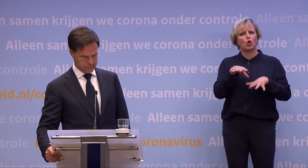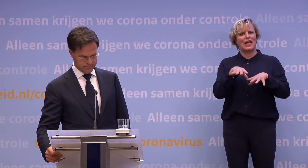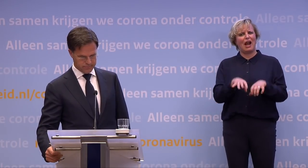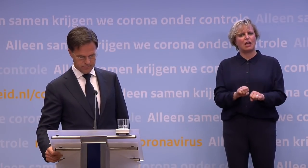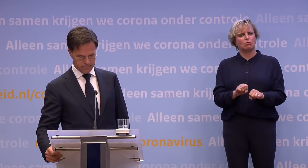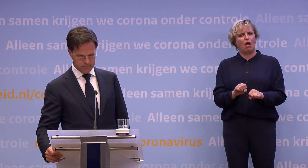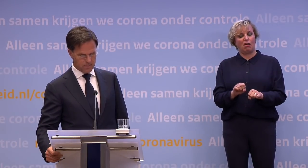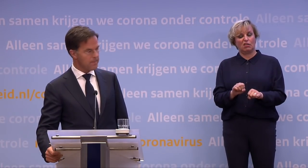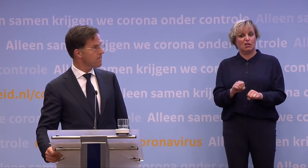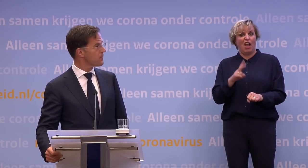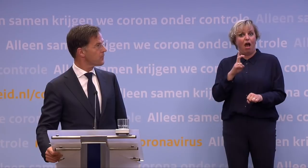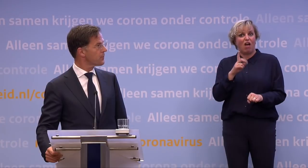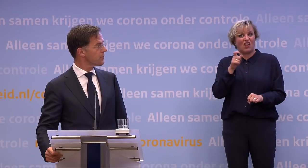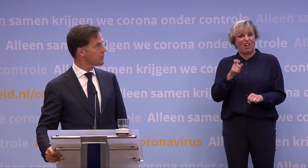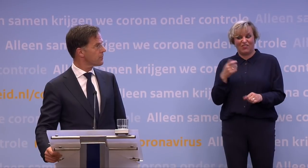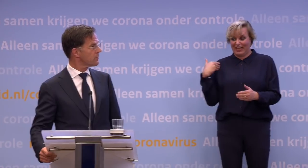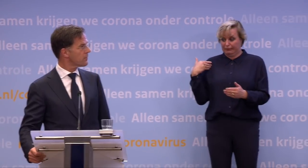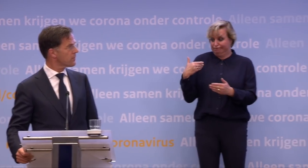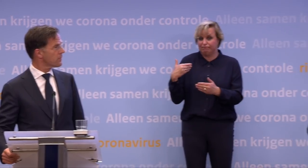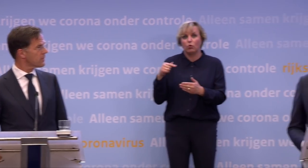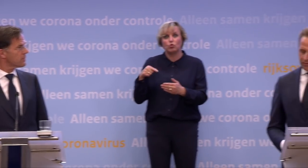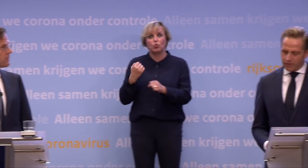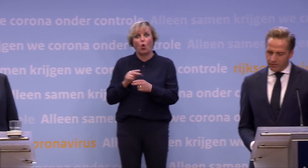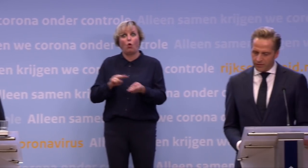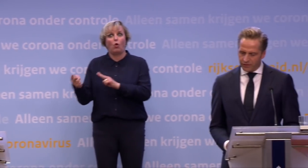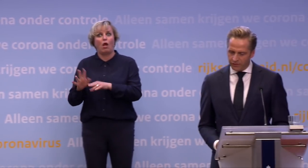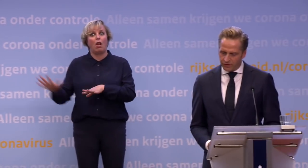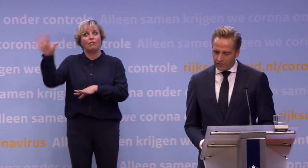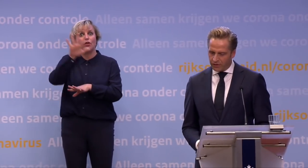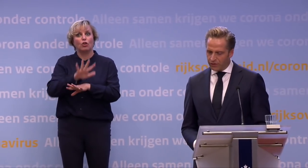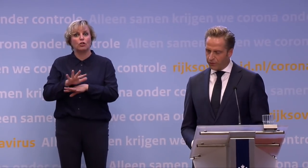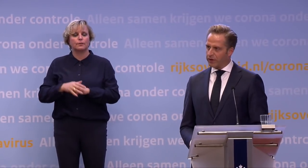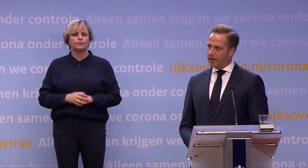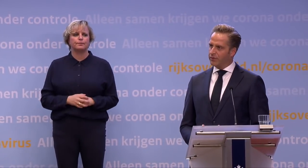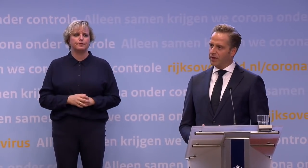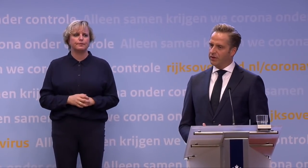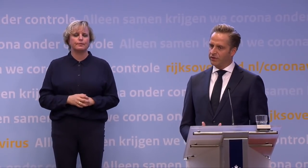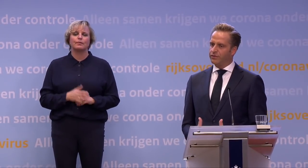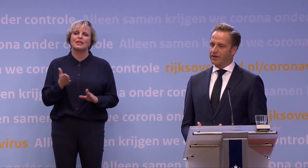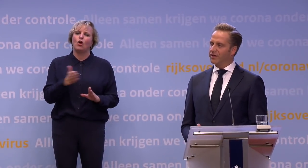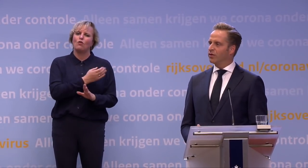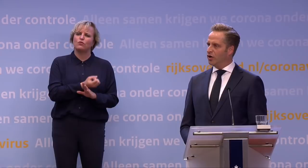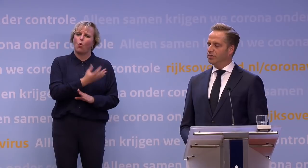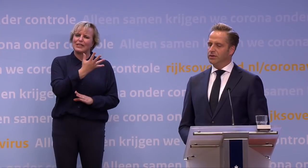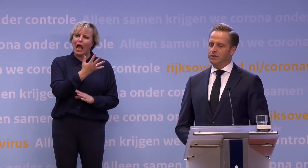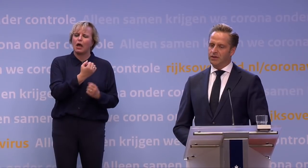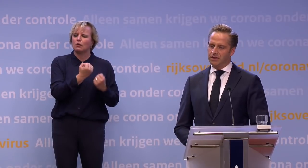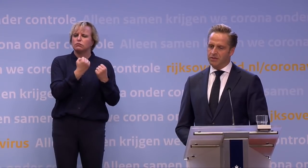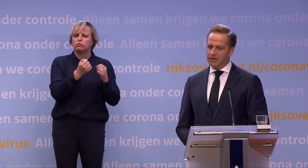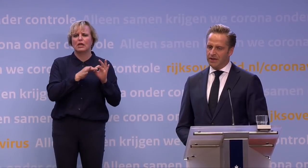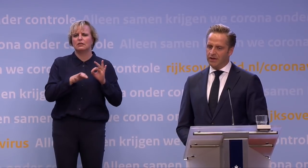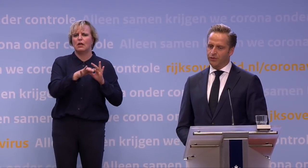anderhalve week alsnog in de landelijke aanpak is? Kijk, hebben sinds het voorjaar een heel intensief traject doorlopen